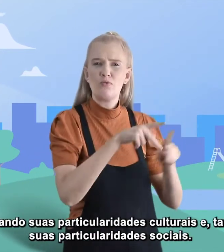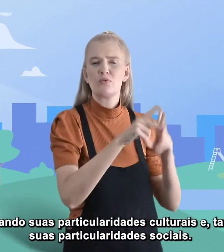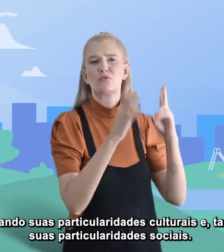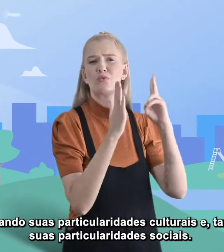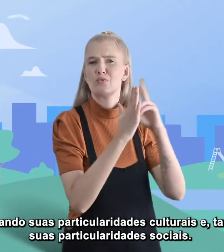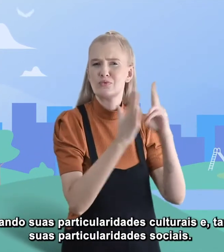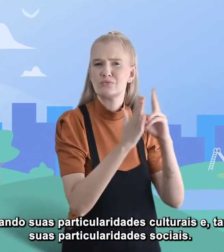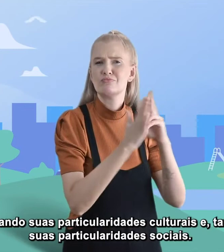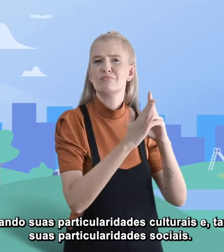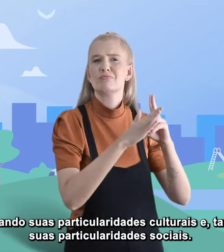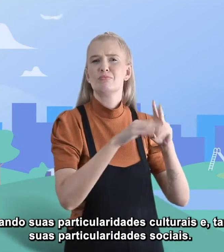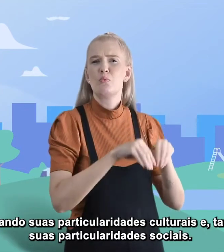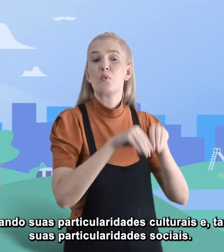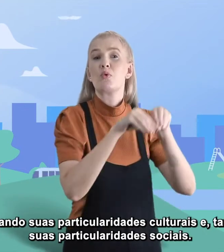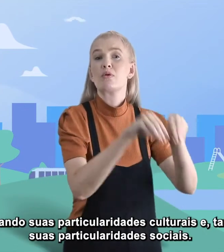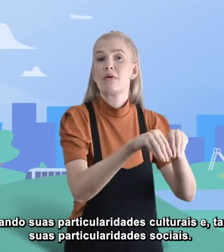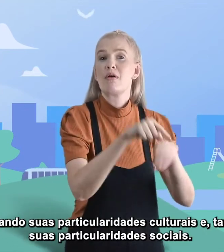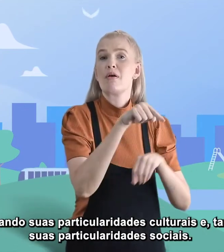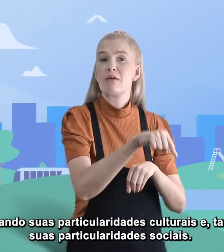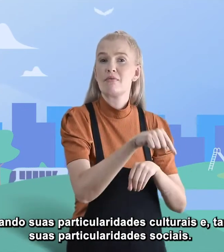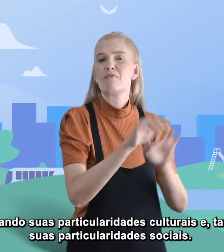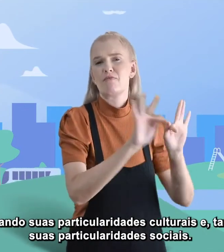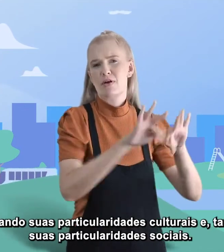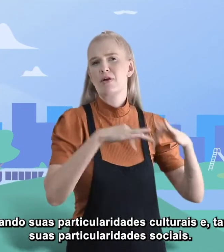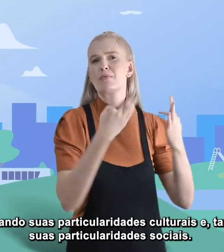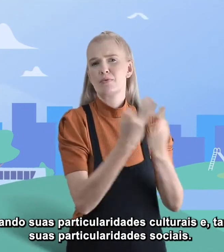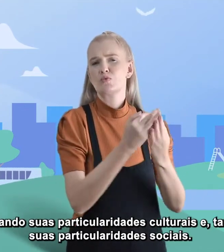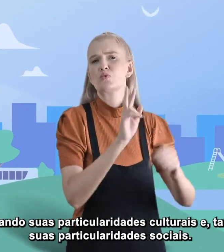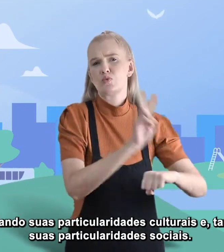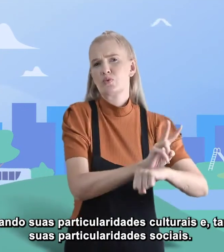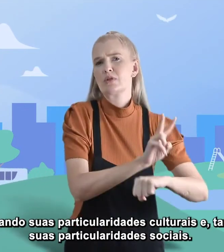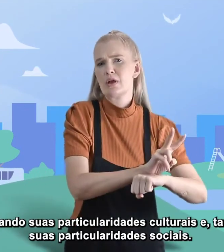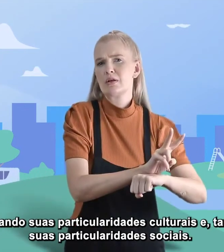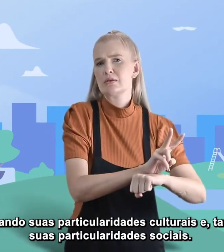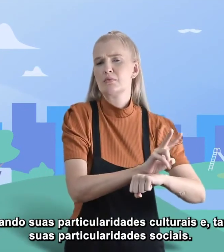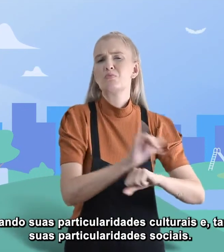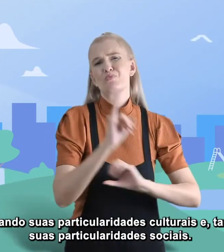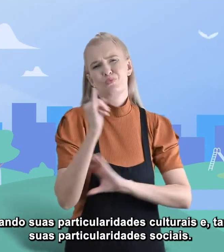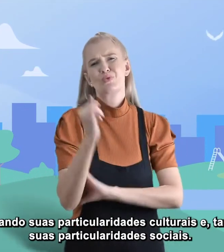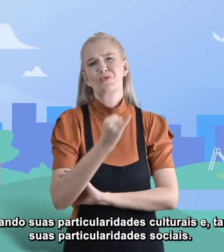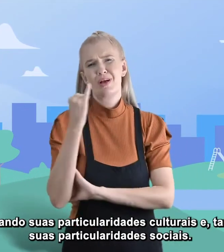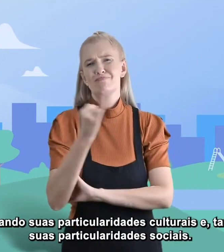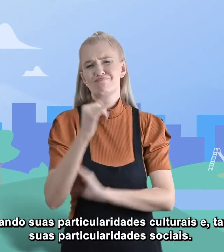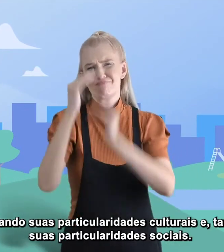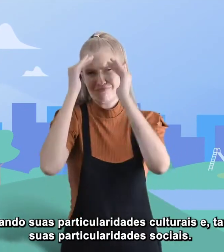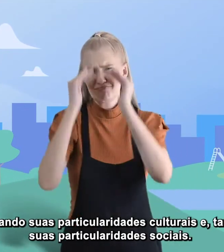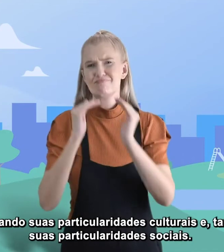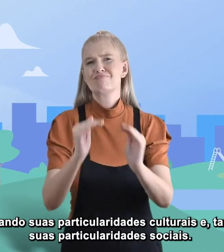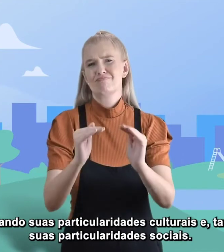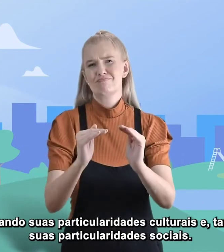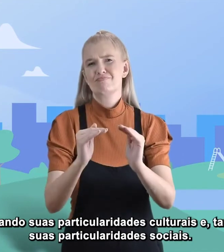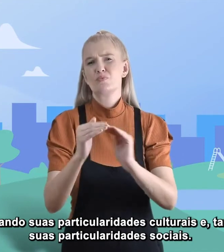suas particularidades culturais e também suas particularidades sociais.